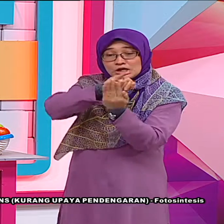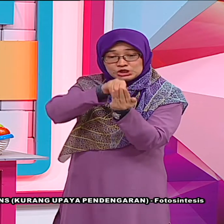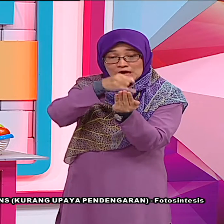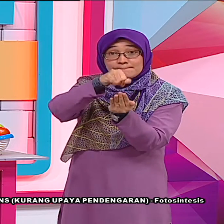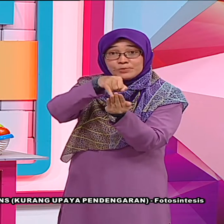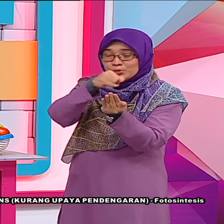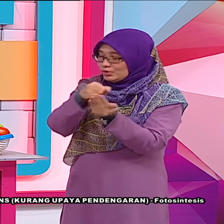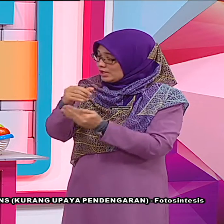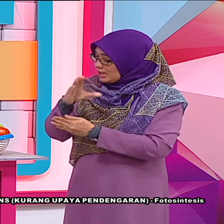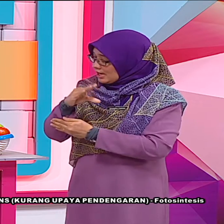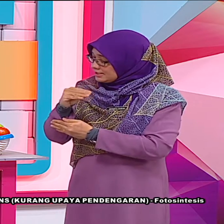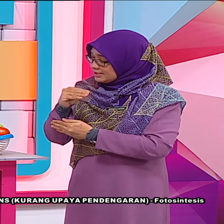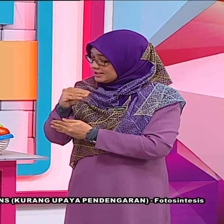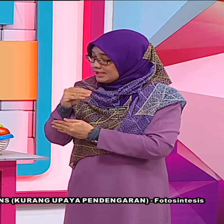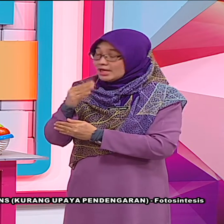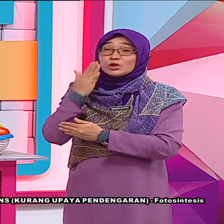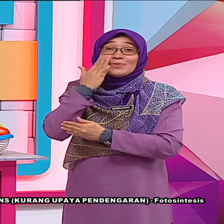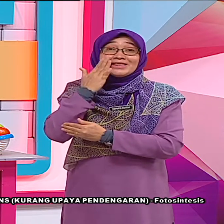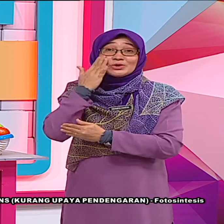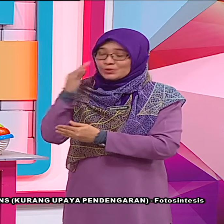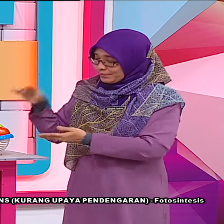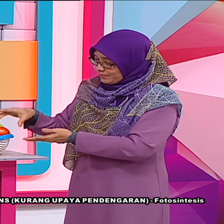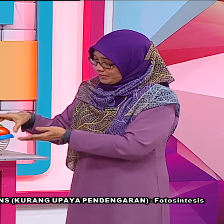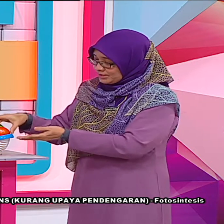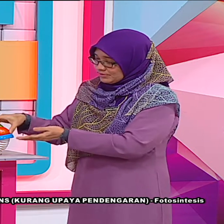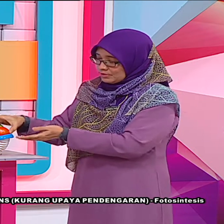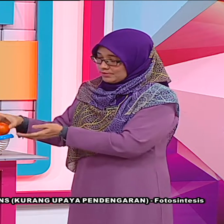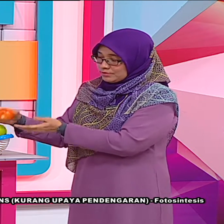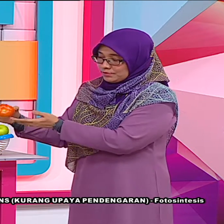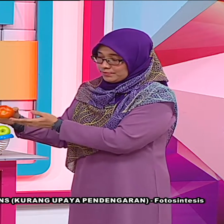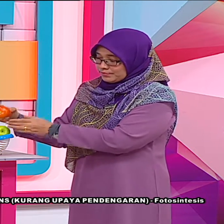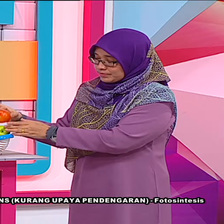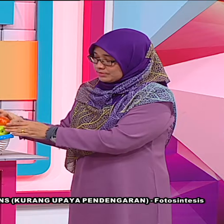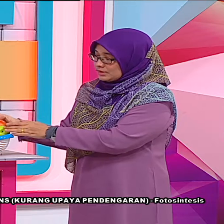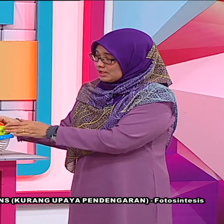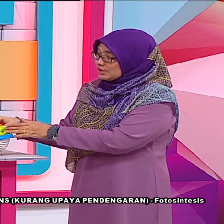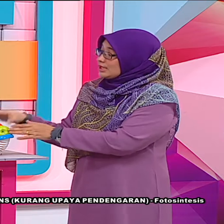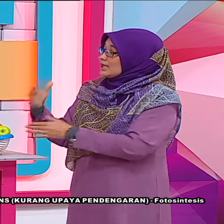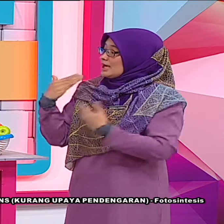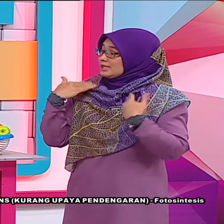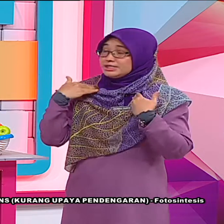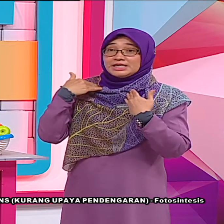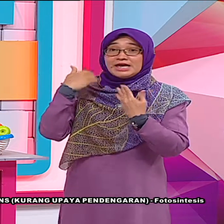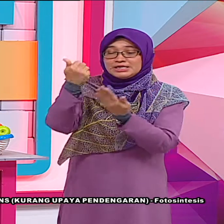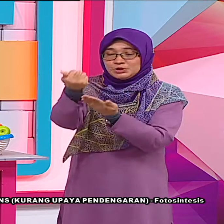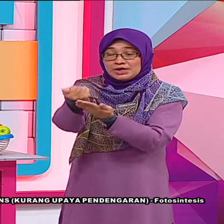jambu ada topito waktu itu tumit Oke ada dan ada juga